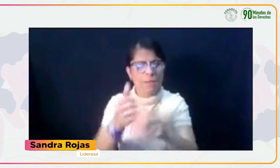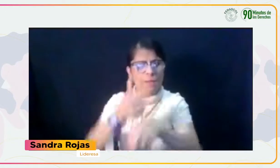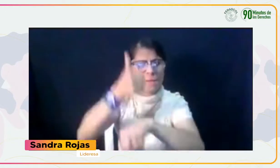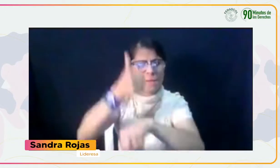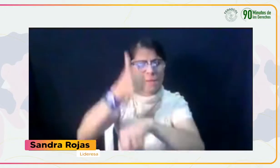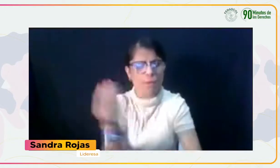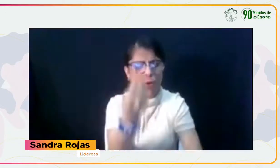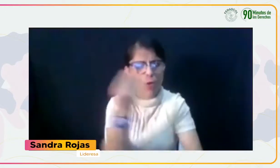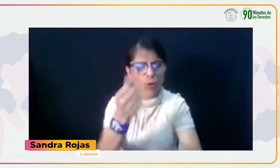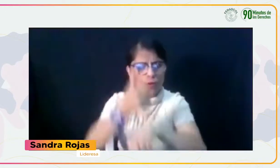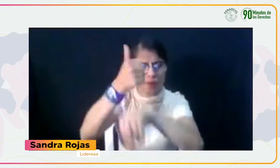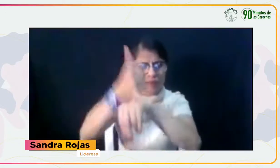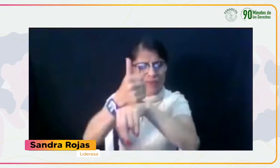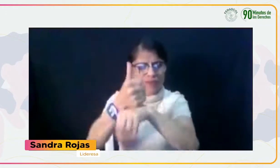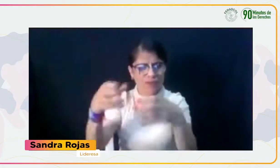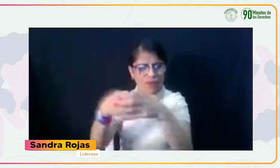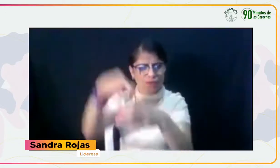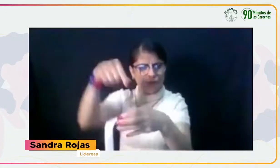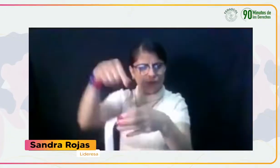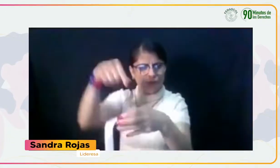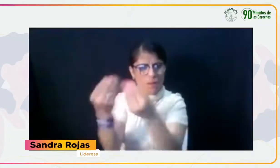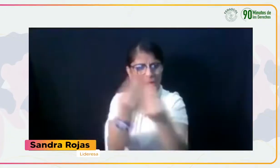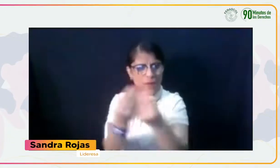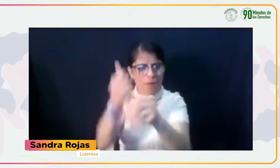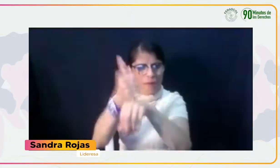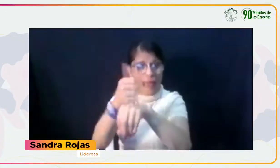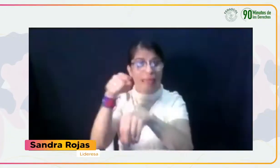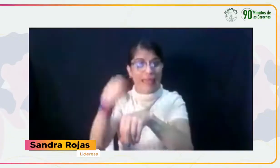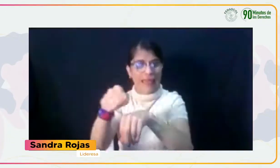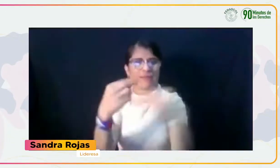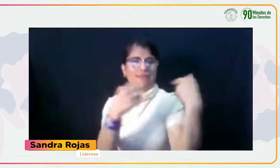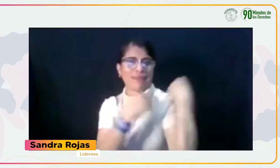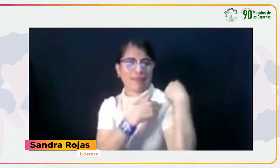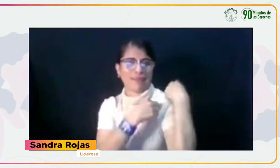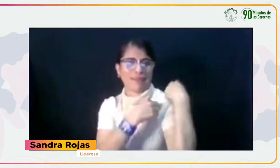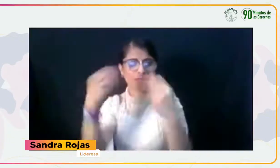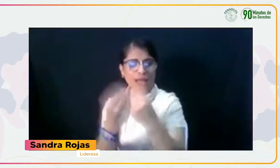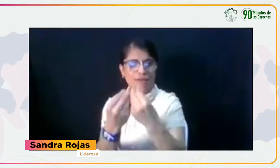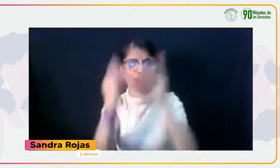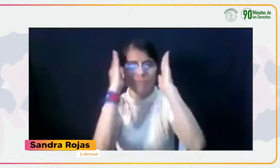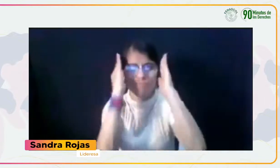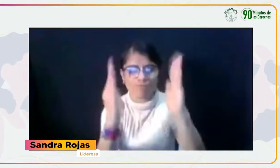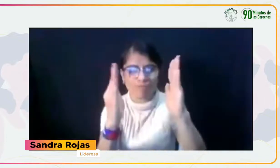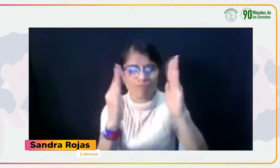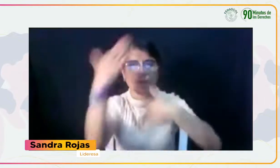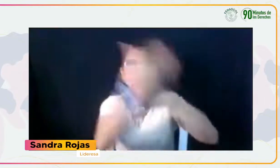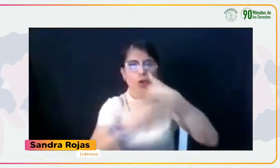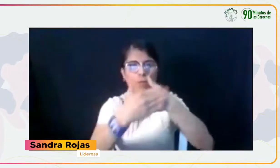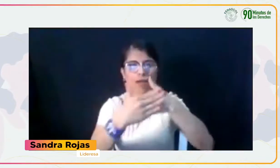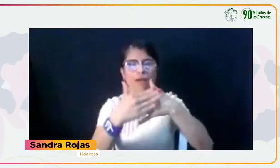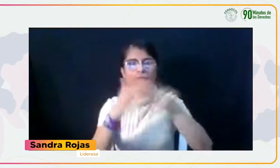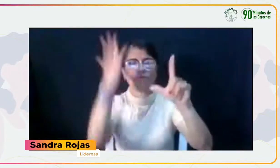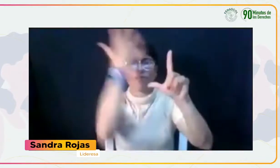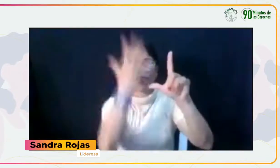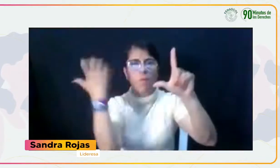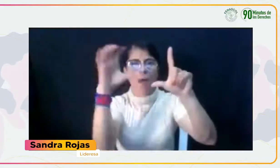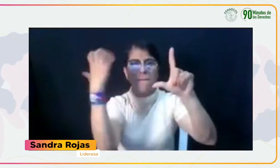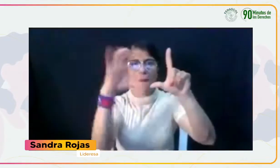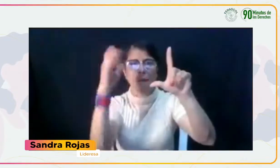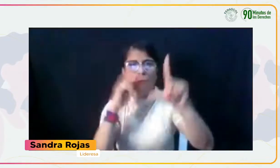Cuando hablamos de este consejo directivo, aquí es importante que se